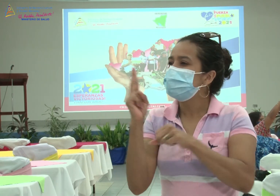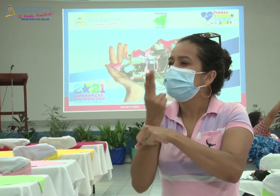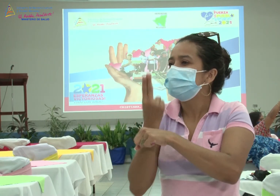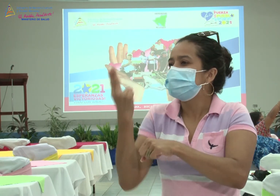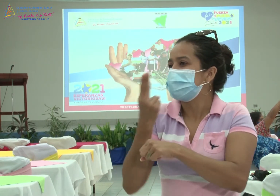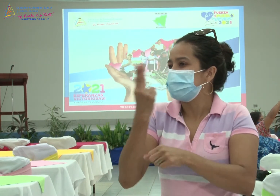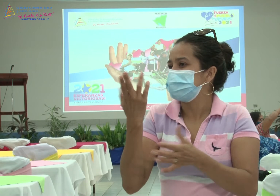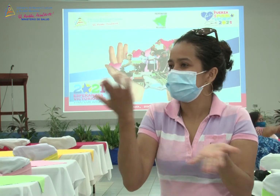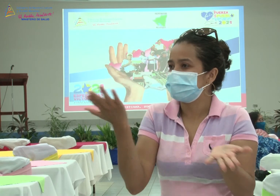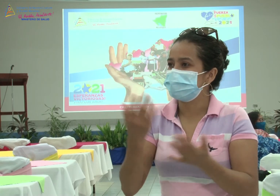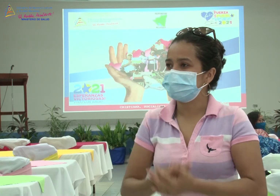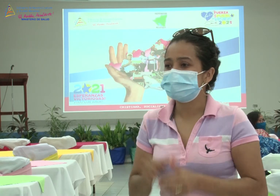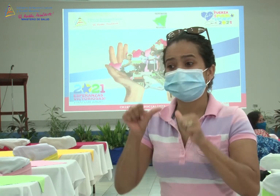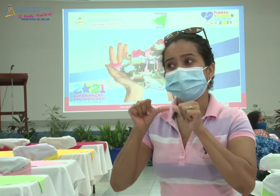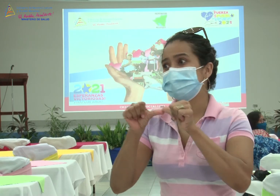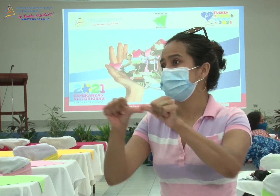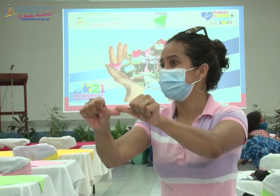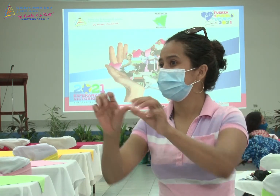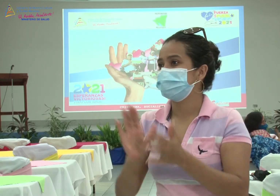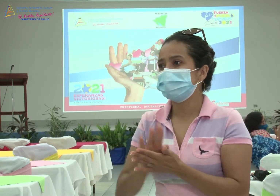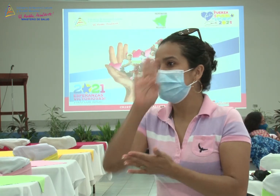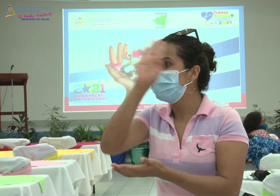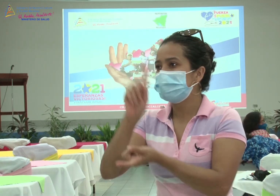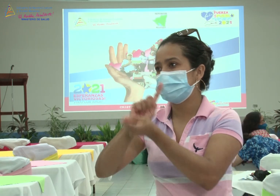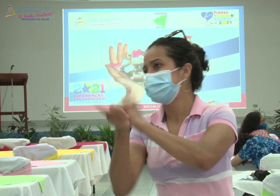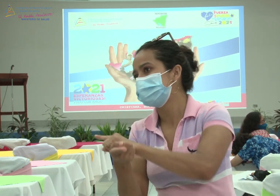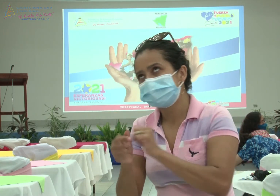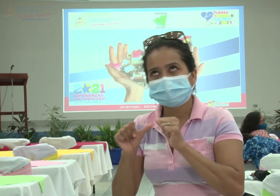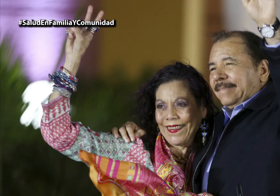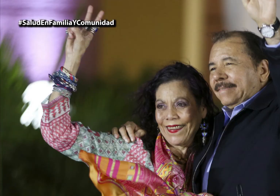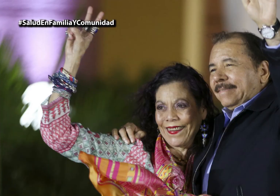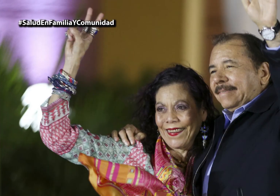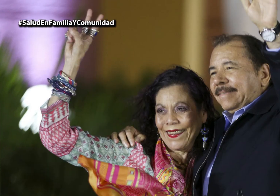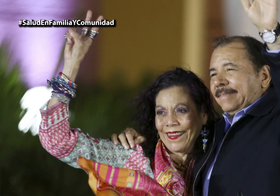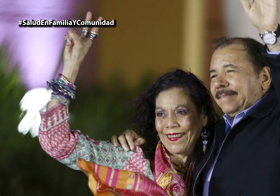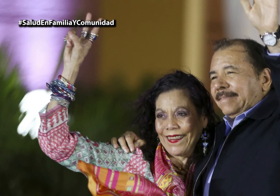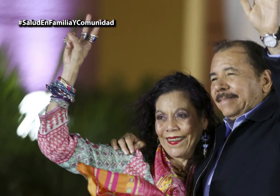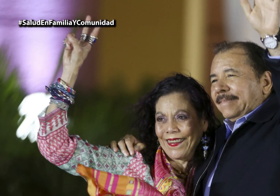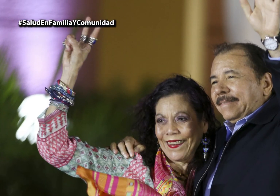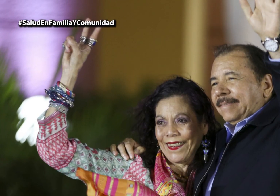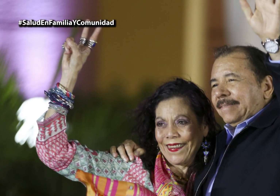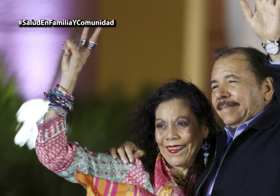y es responsabilidad de cada uno de nosotros, porque esta es una pandemia. I'm sorry.